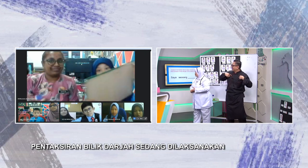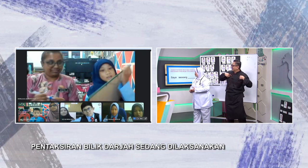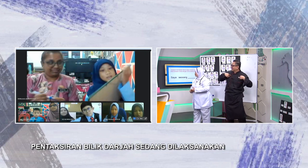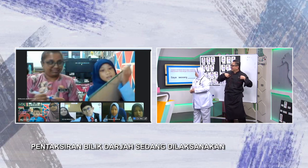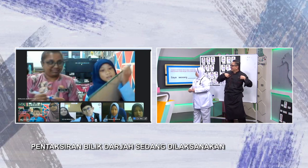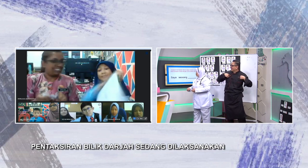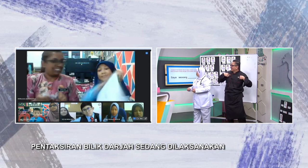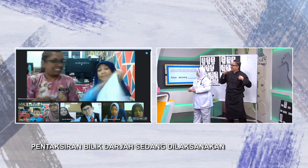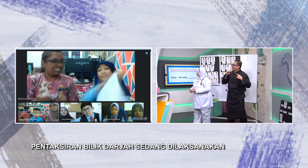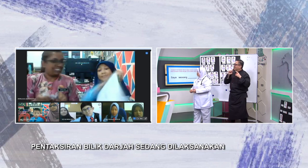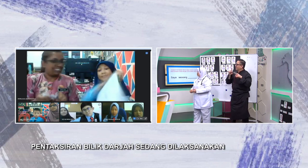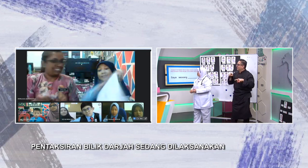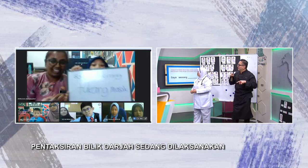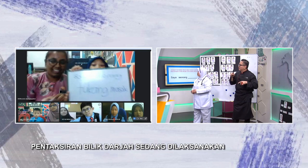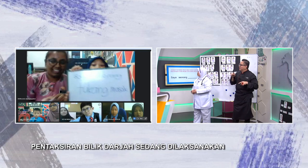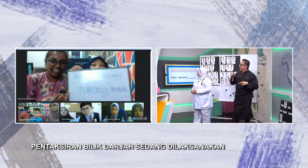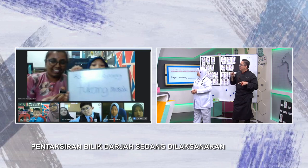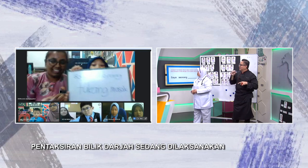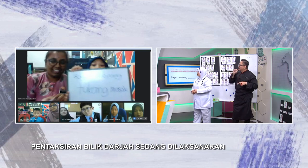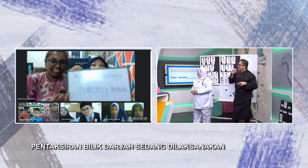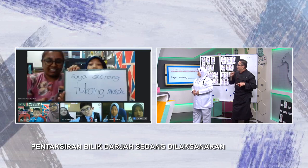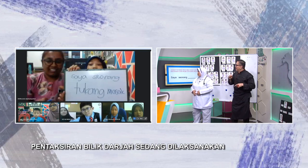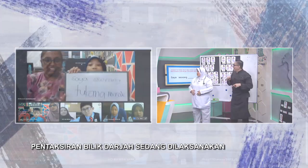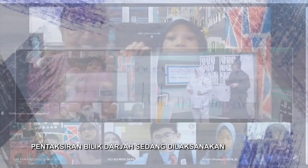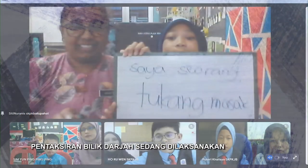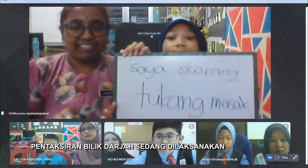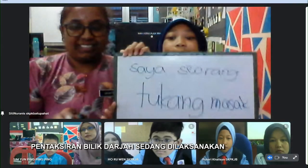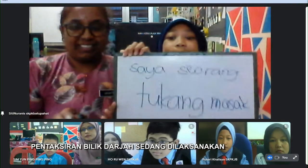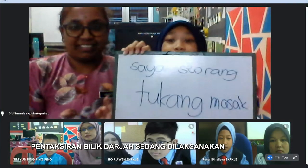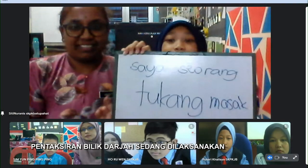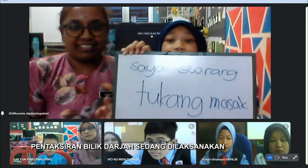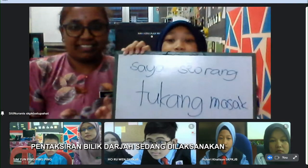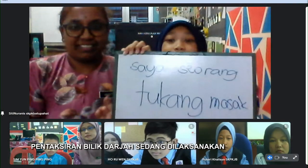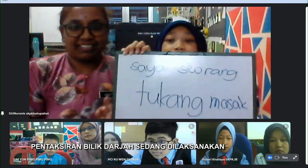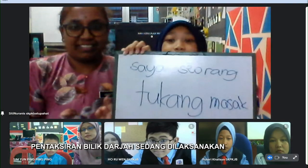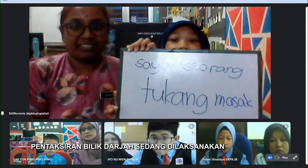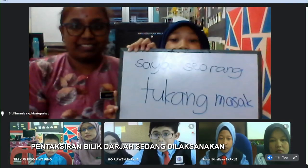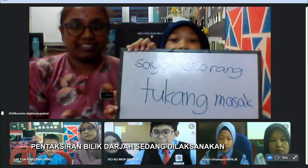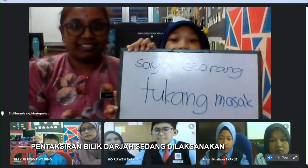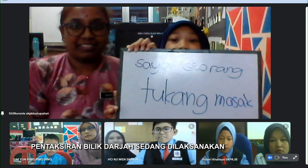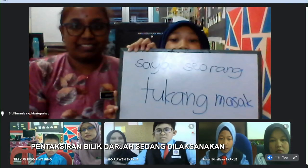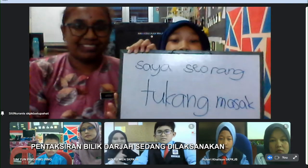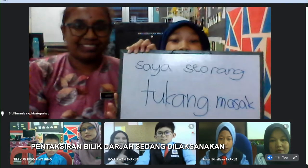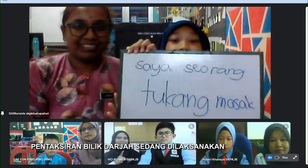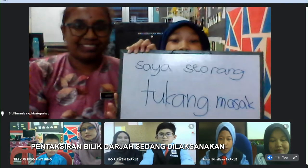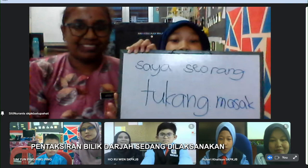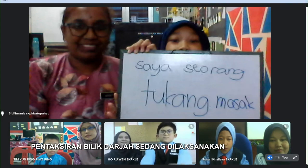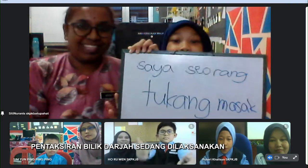Baik. Kita tengok jawapan Anis. Okey. Anis! Saya...